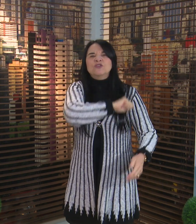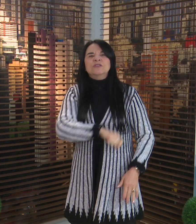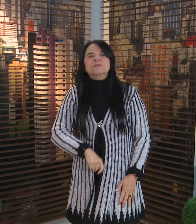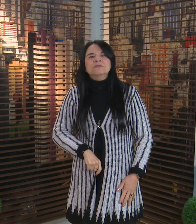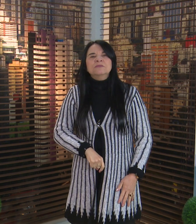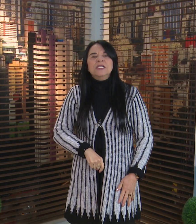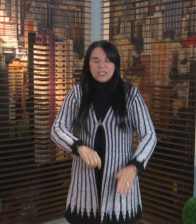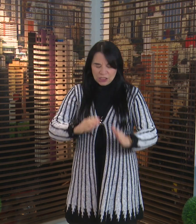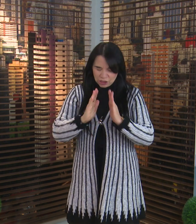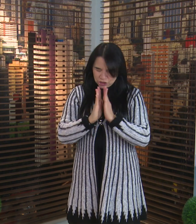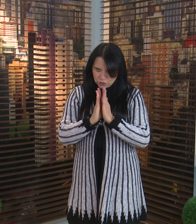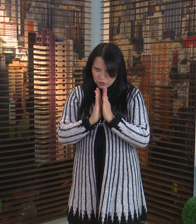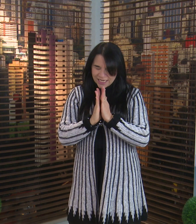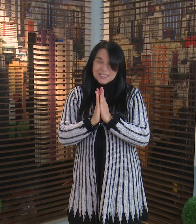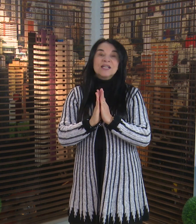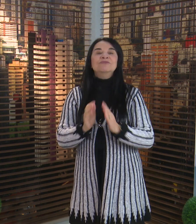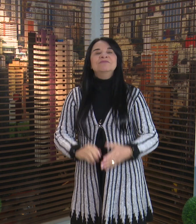determinado e de oração.